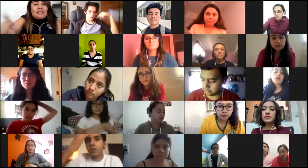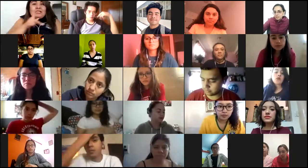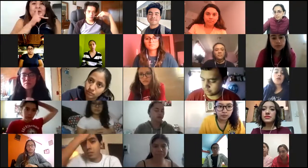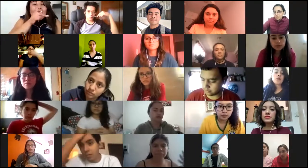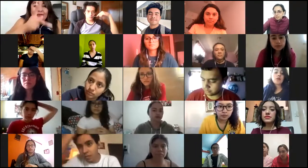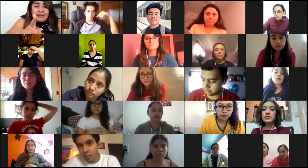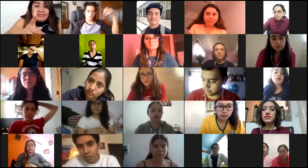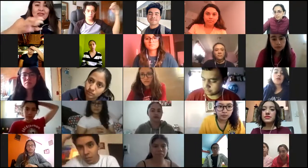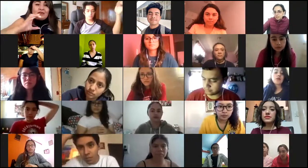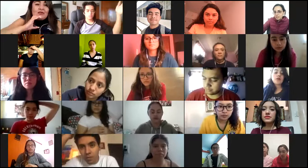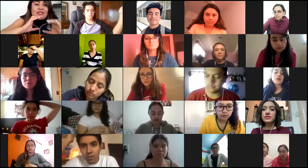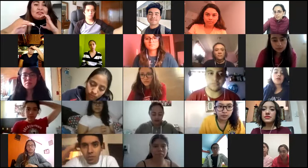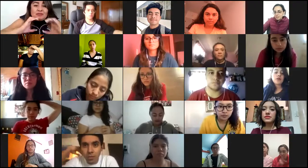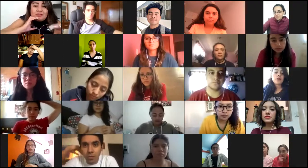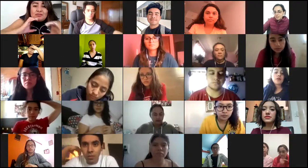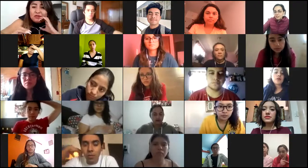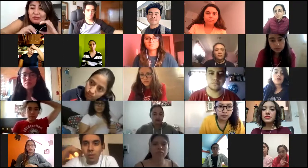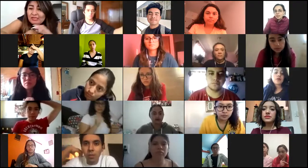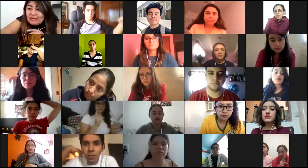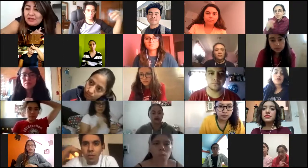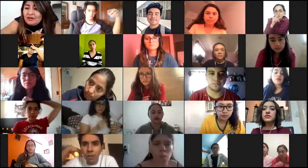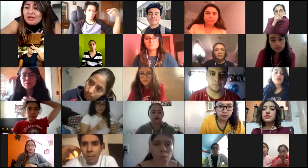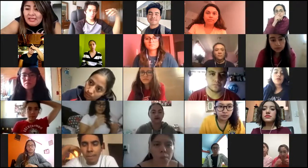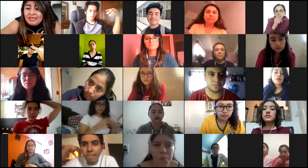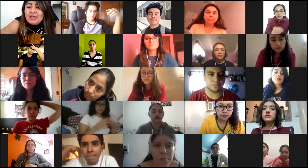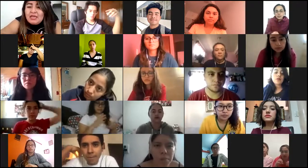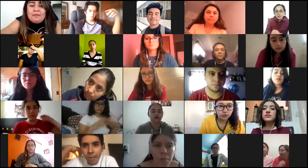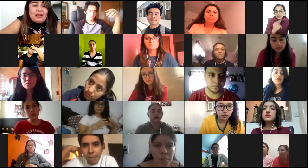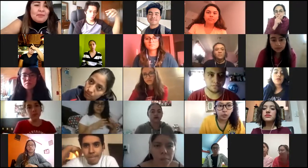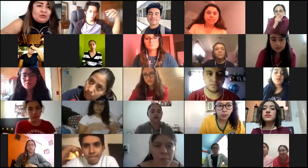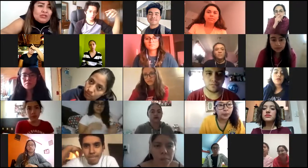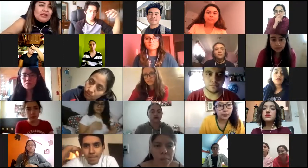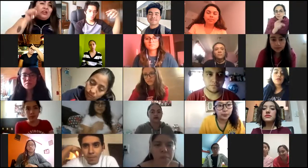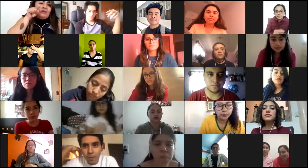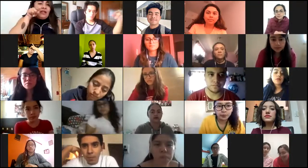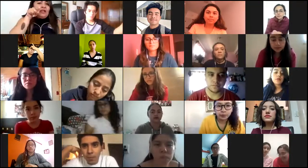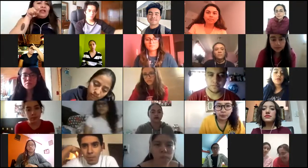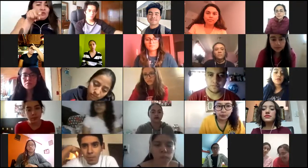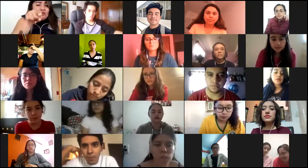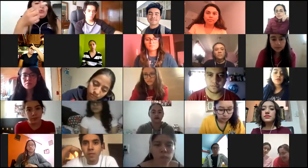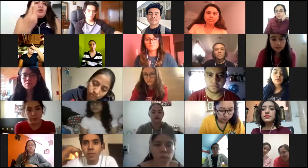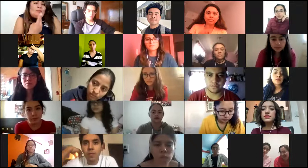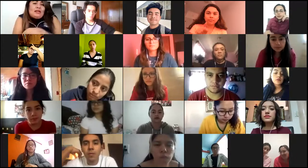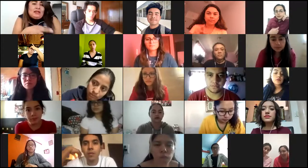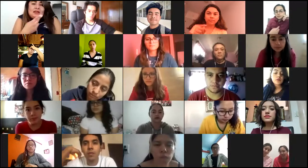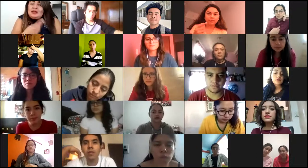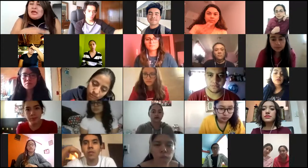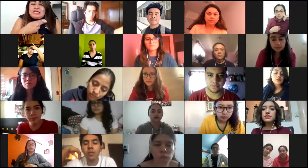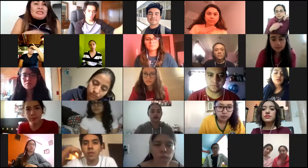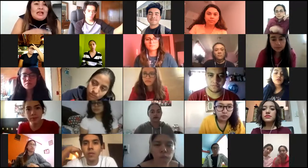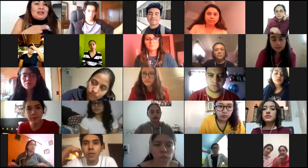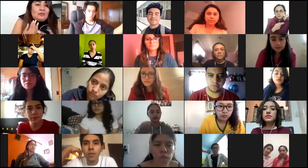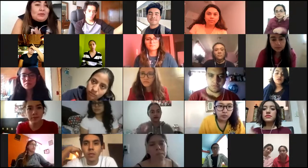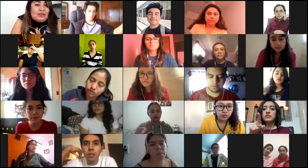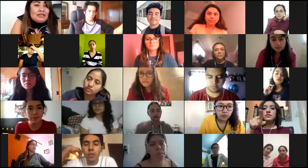de las palabras con las que nos vamos a comunicar. ¿Ok? Y para preguntar el nombre, tu nombre,